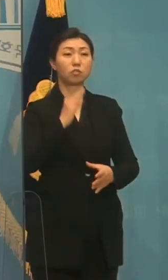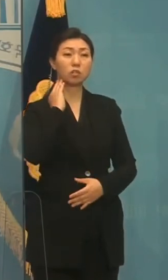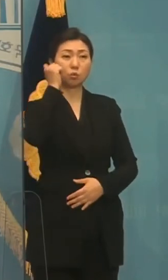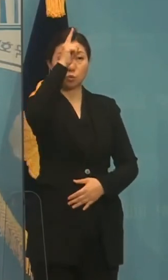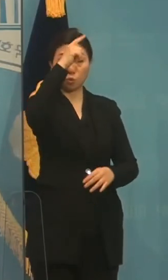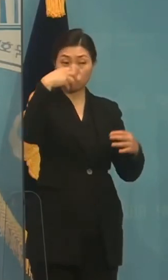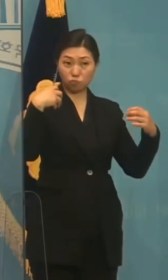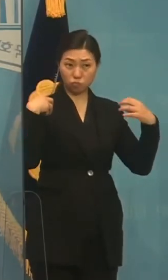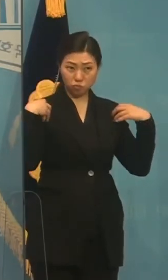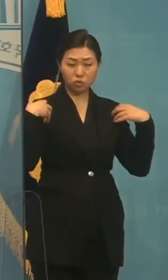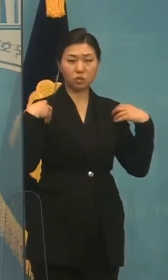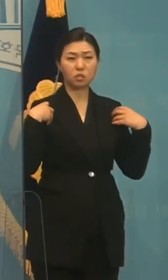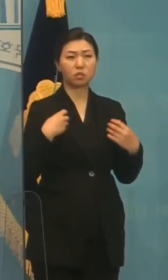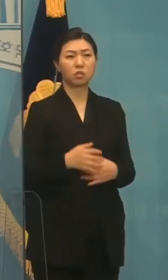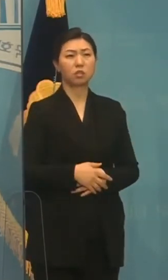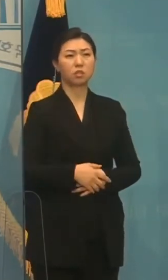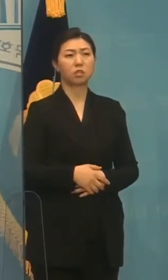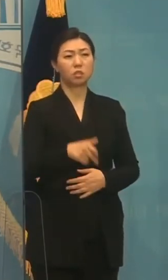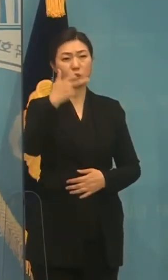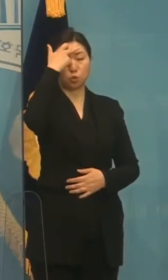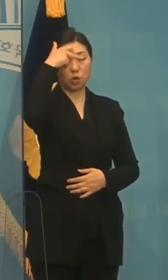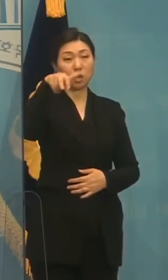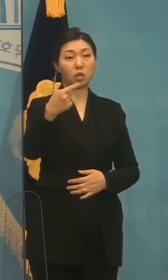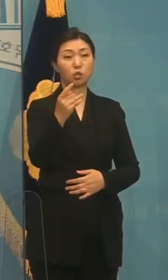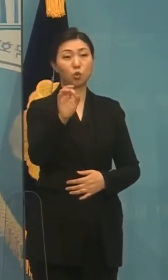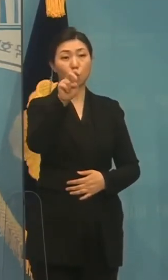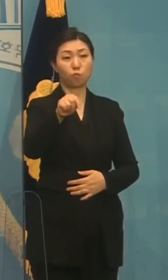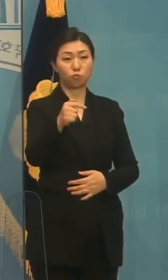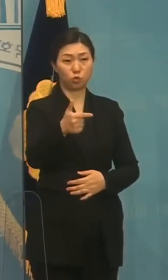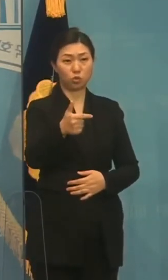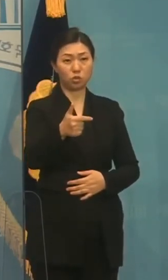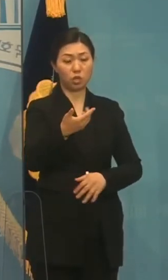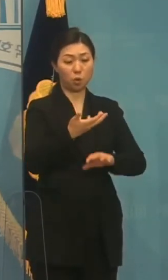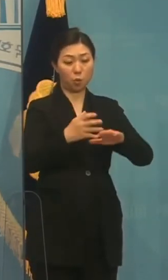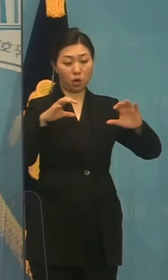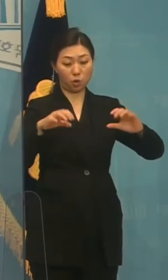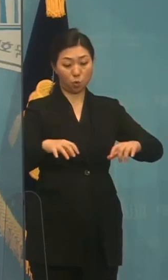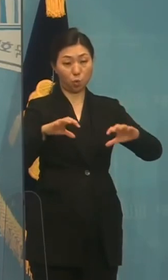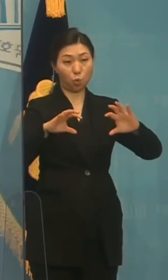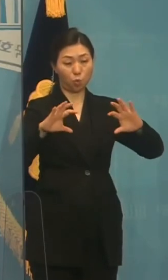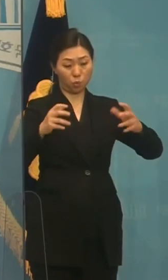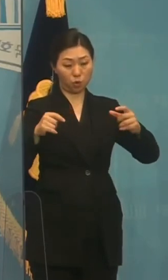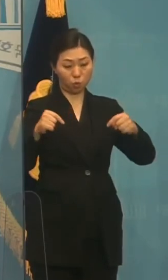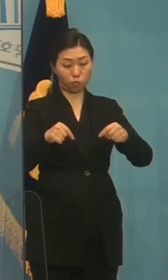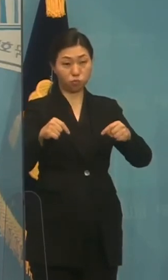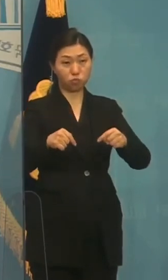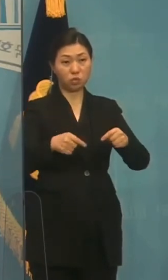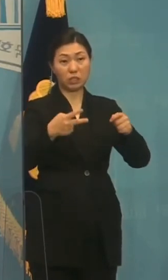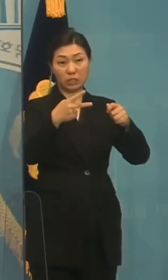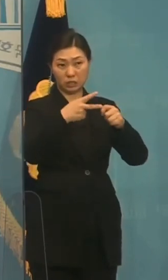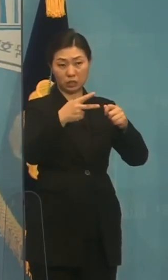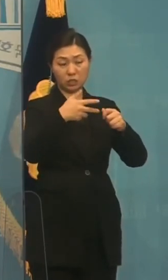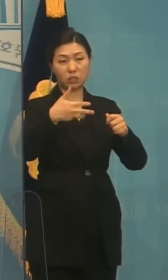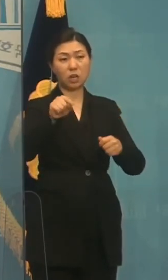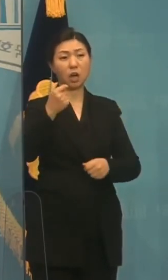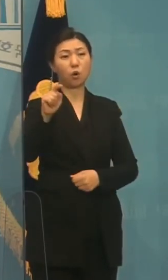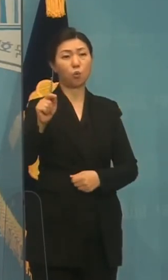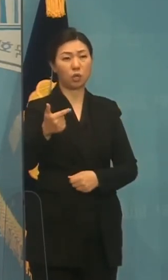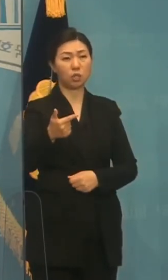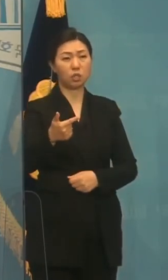정부는 최동문 외교부 2차관이 제46차 유엔 인권이사회